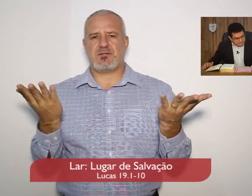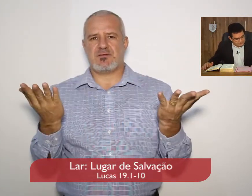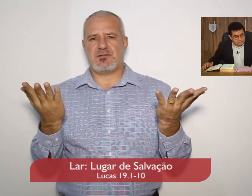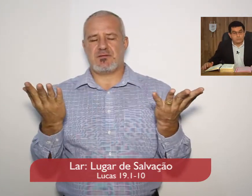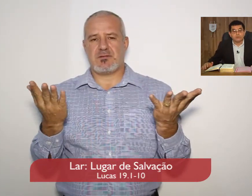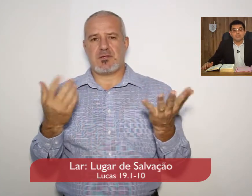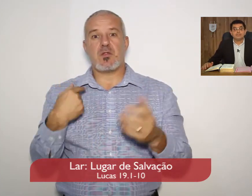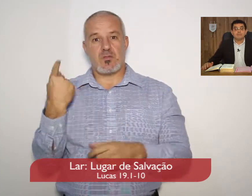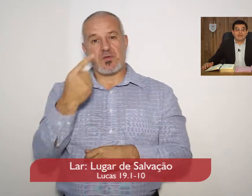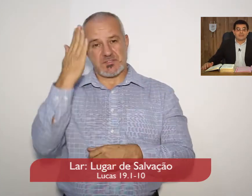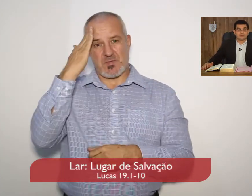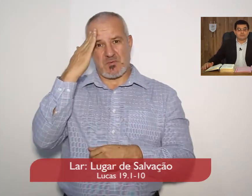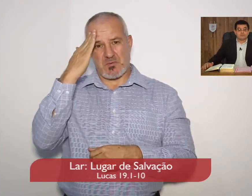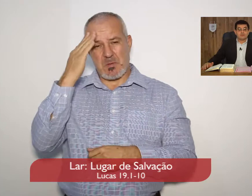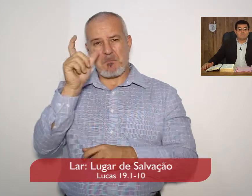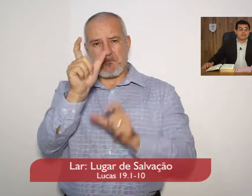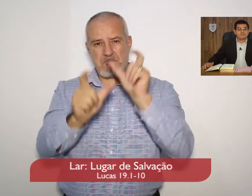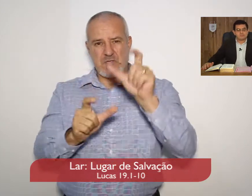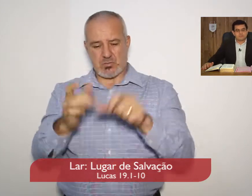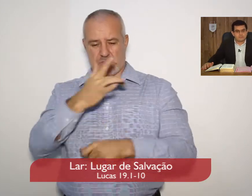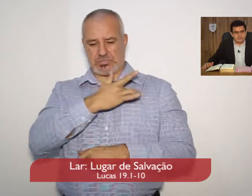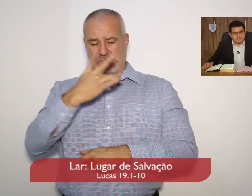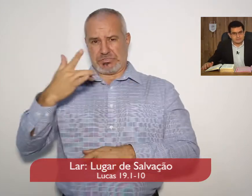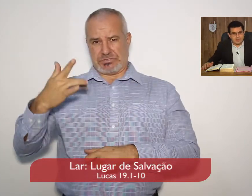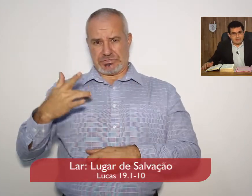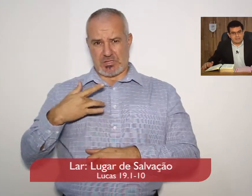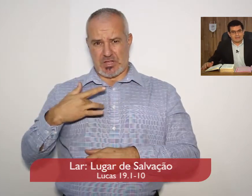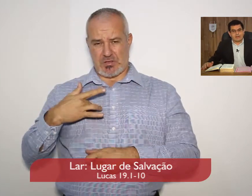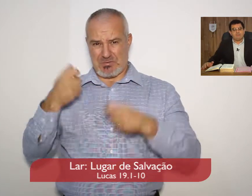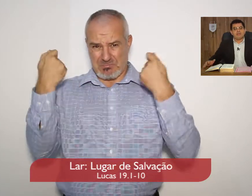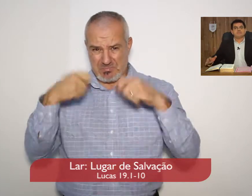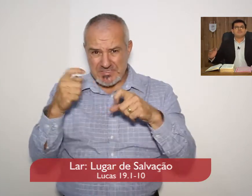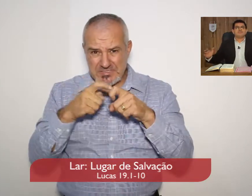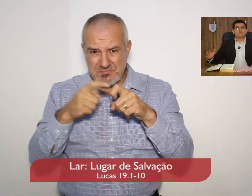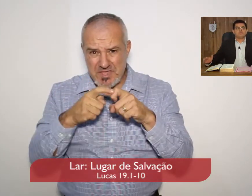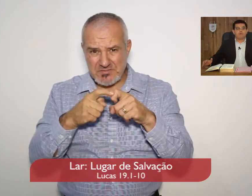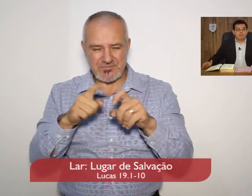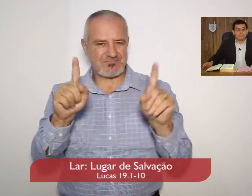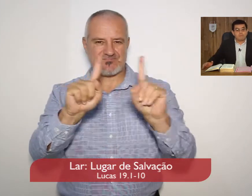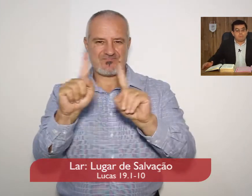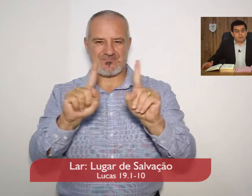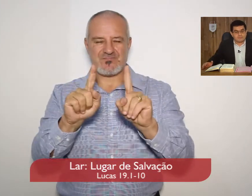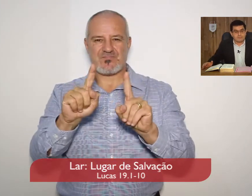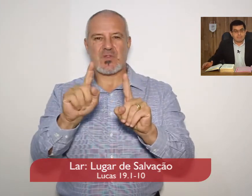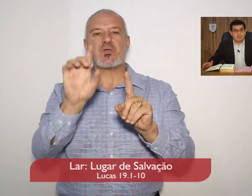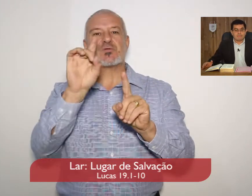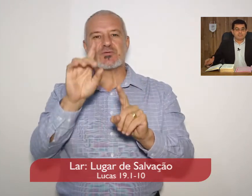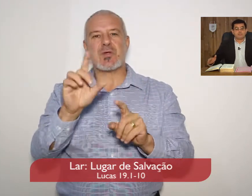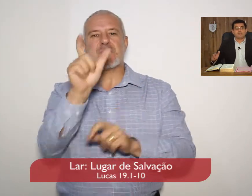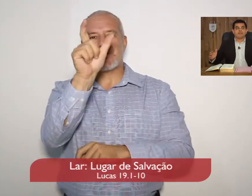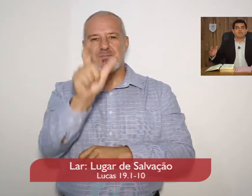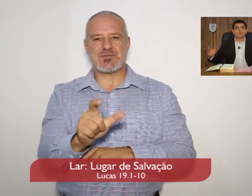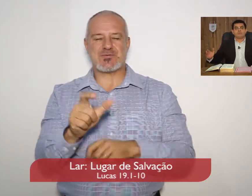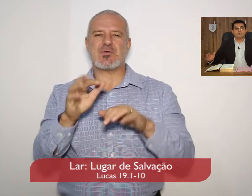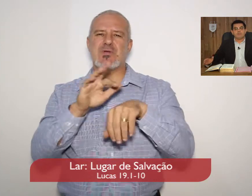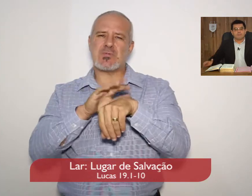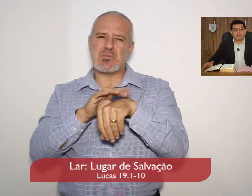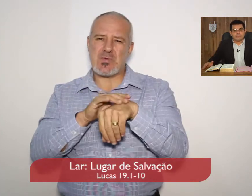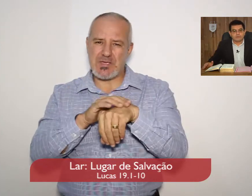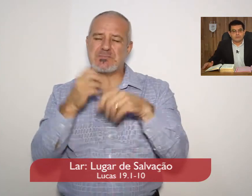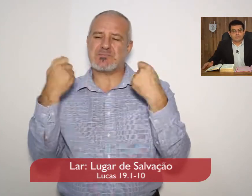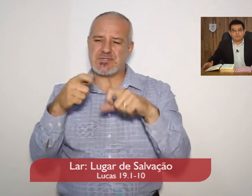não precisam de médicos, mas sim os doentes. Zaqueu, mesmo sendo um homem de posse, mesmo tendo